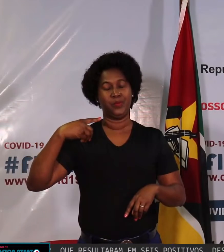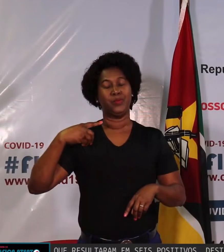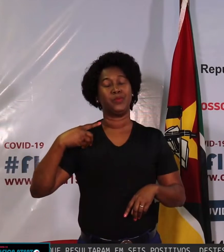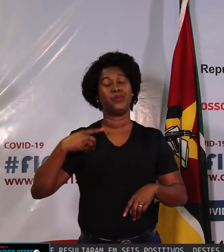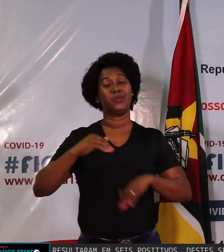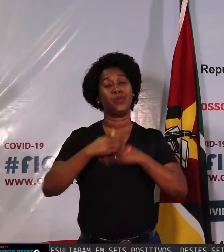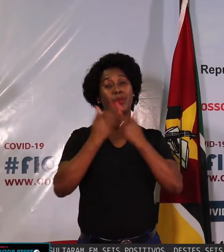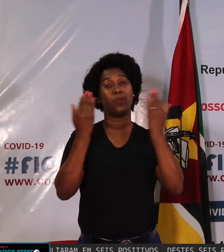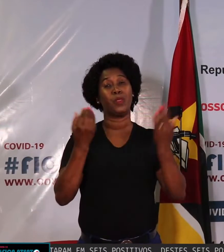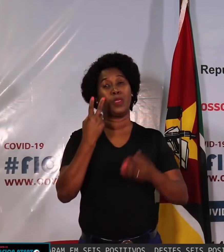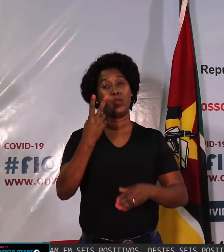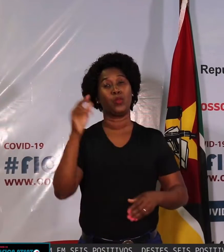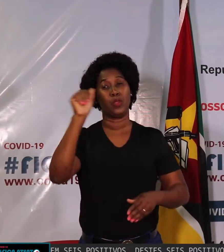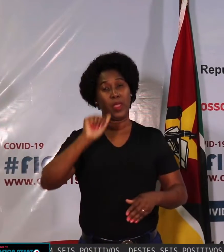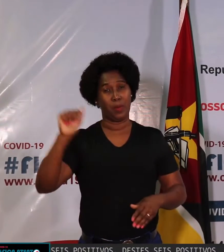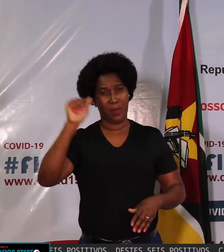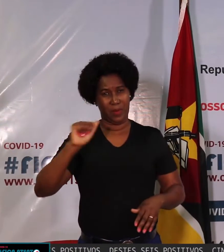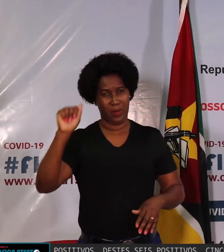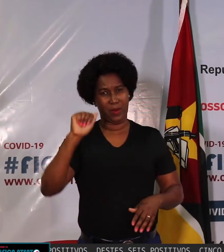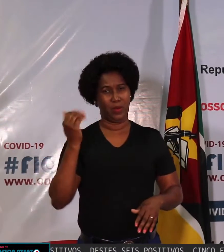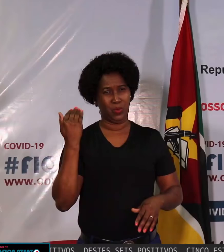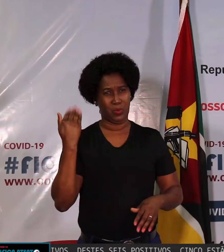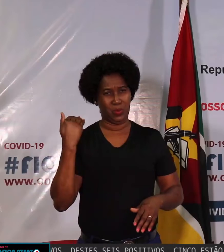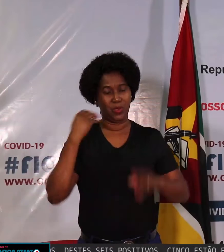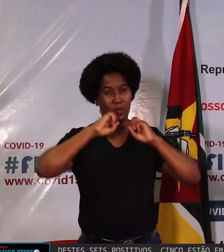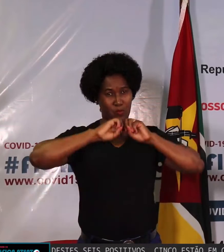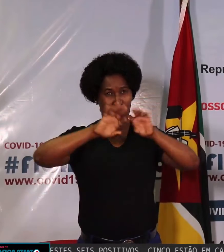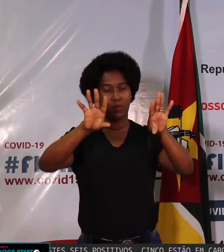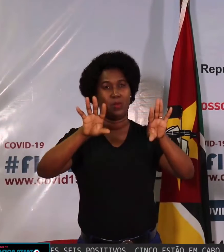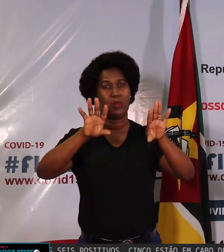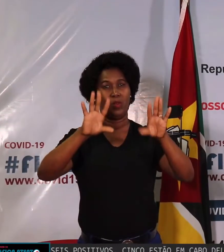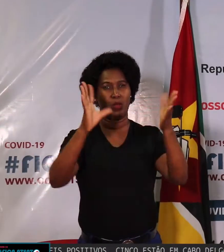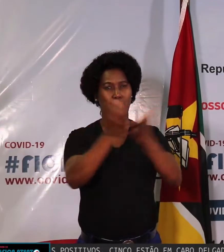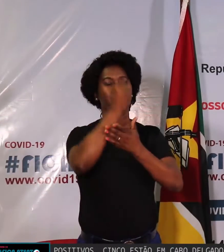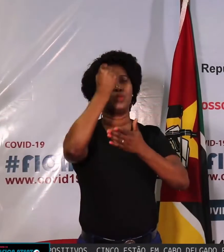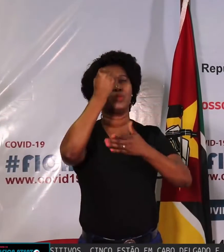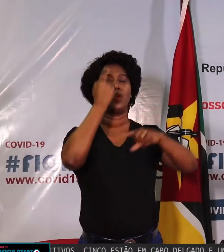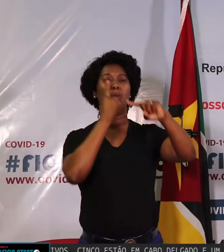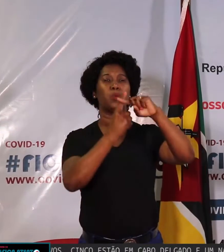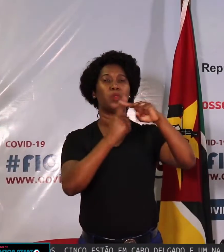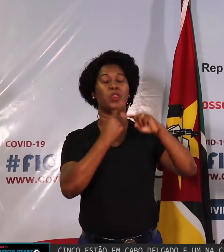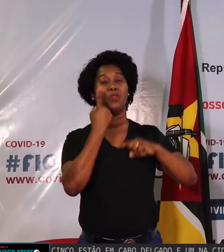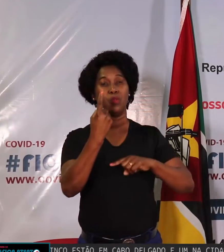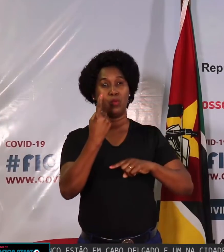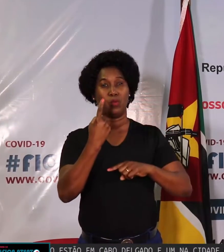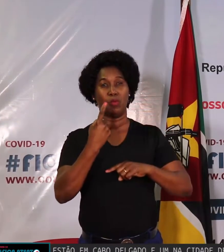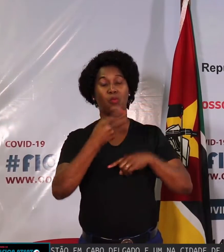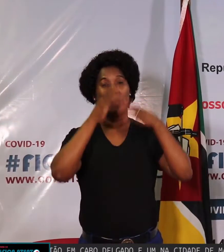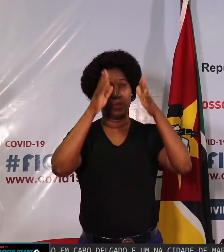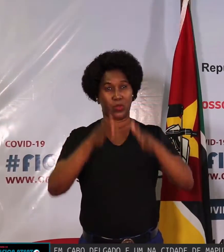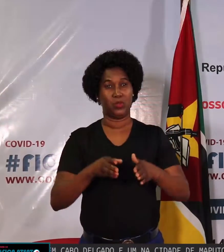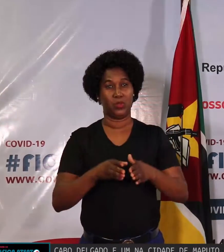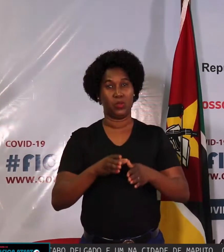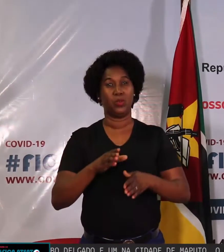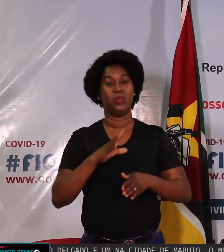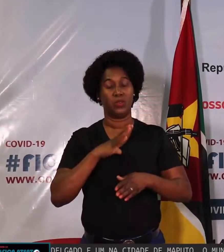No dia 2 de abril, nós anunciamos o registro de um caso diagnosticado positivo para o novo coronavírus